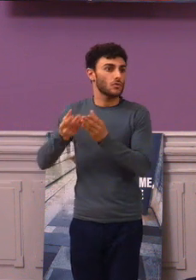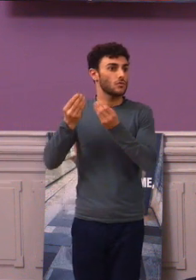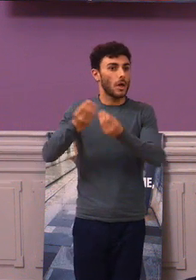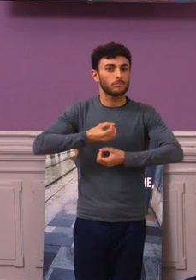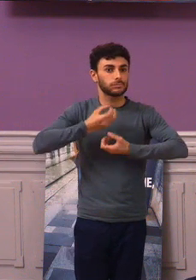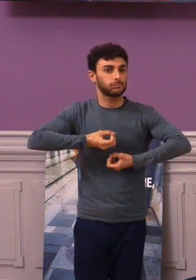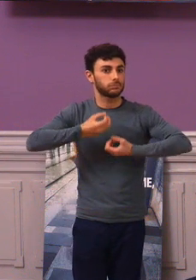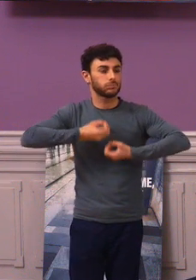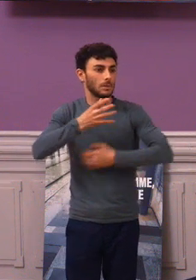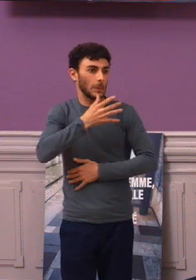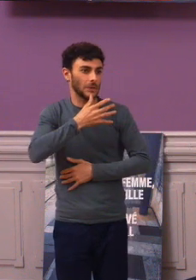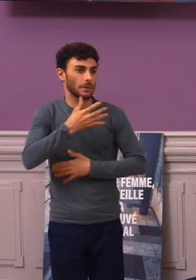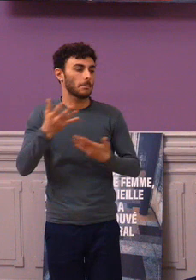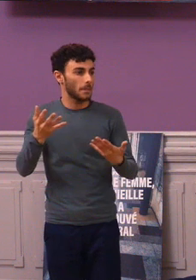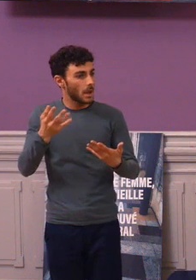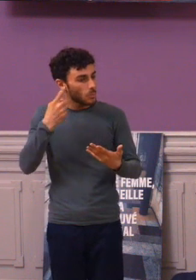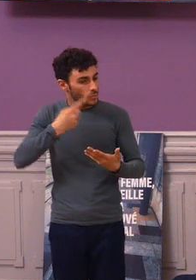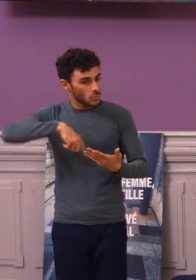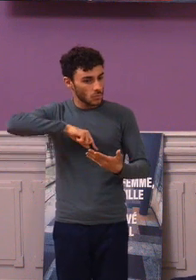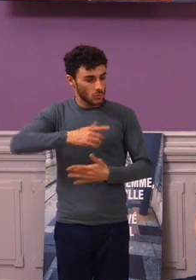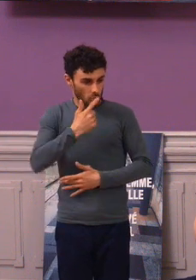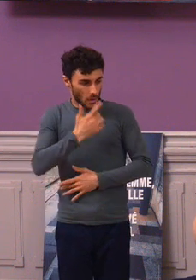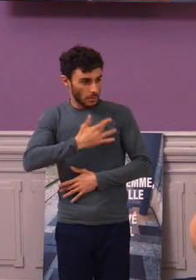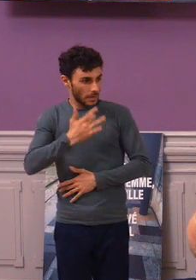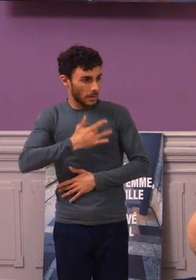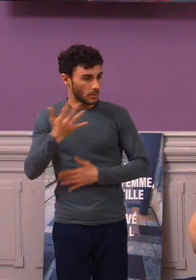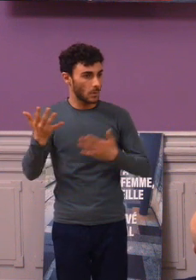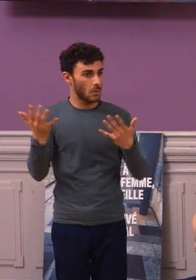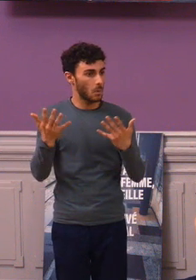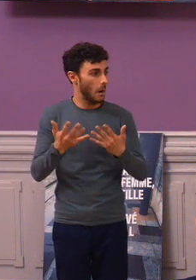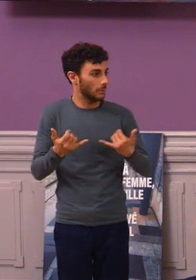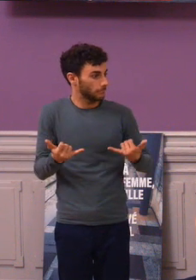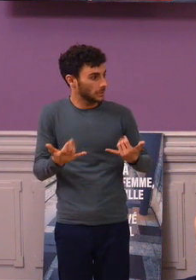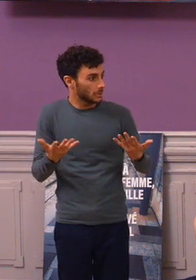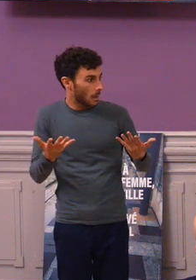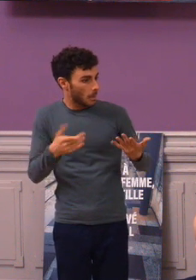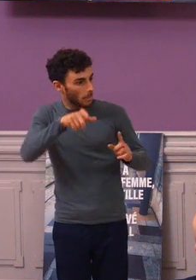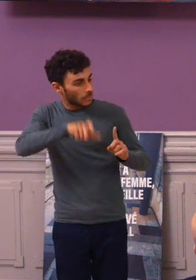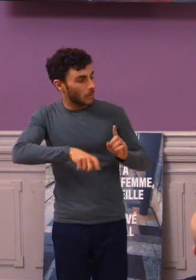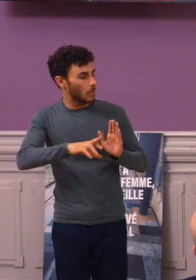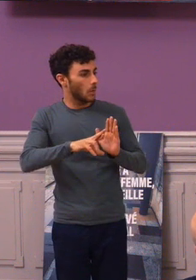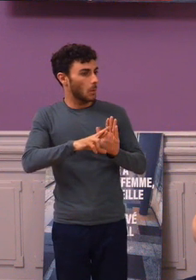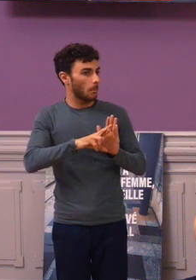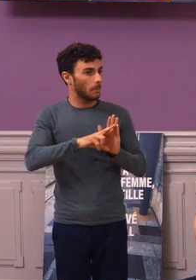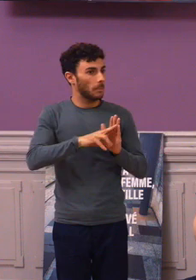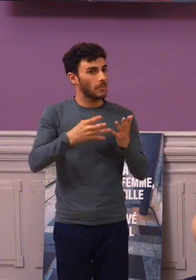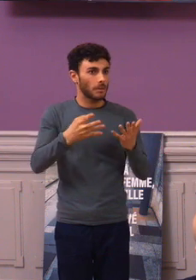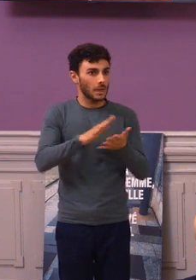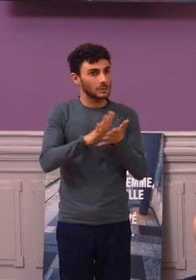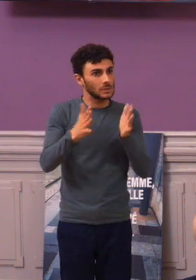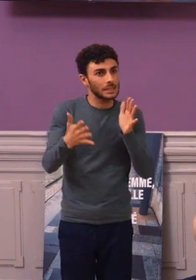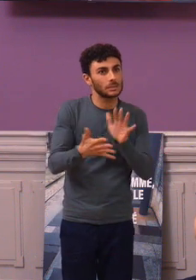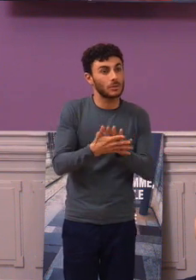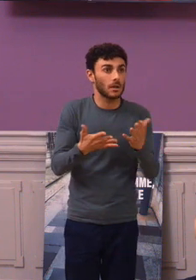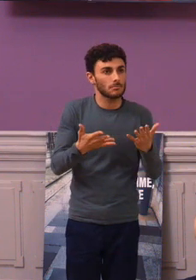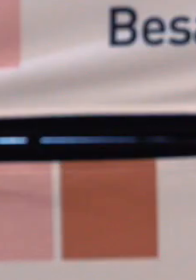intéressant c'est d'avoir autour de cette table ronde sur l'accessibilité une alors je veux pas dire une grande association parce que maintenant vous